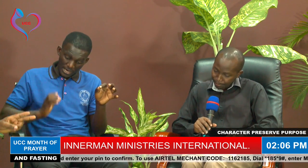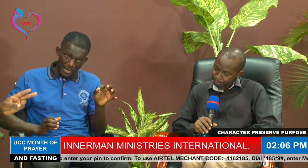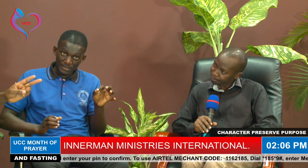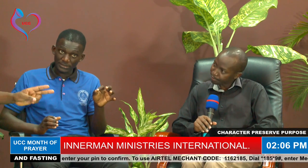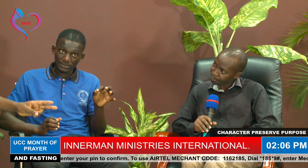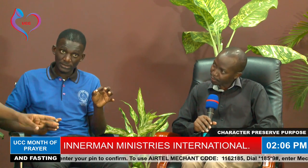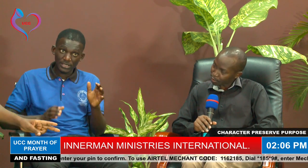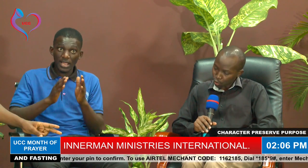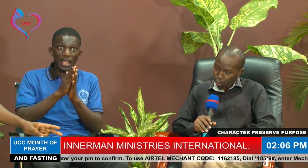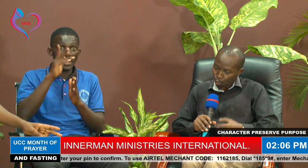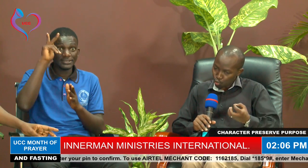and skill. No kugu.